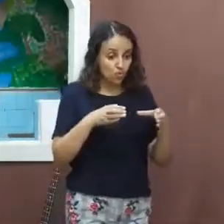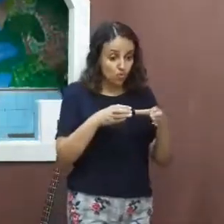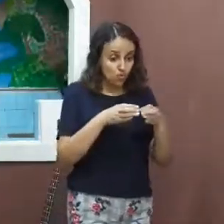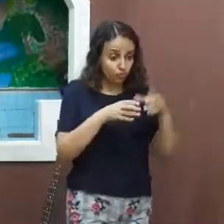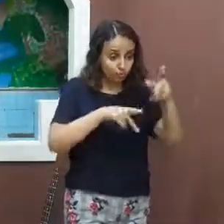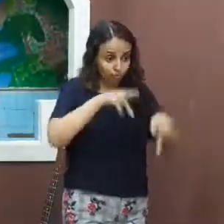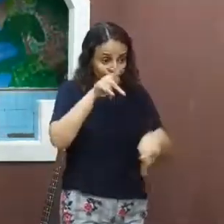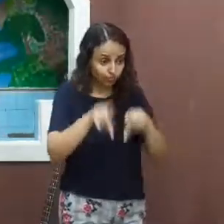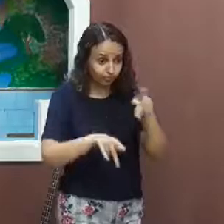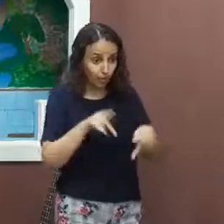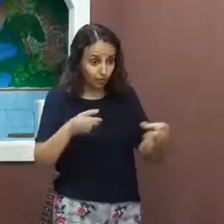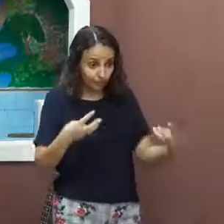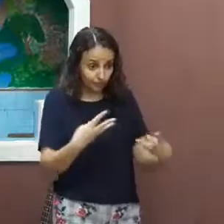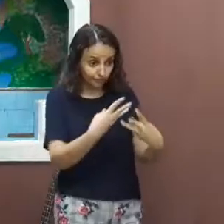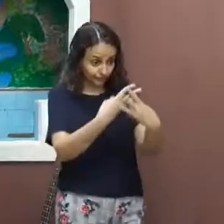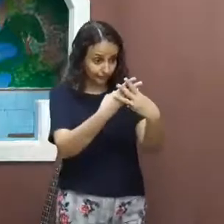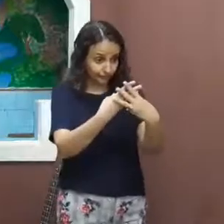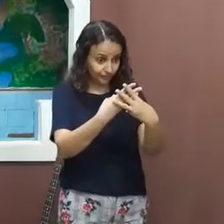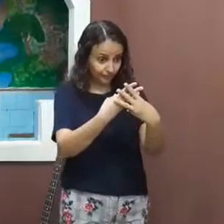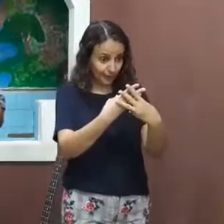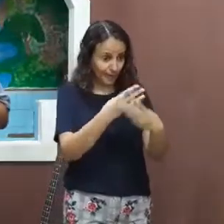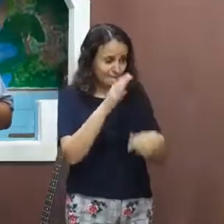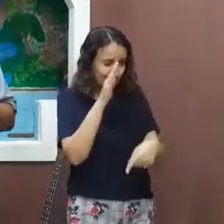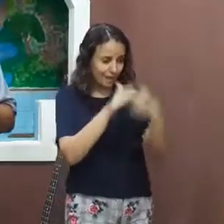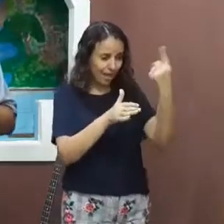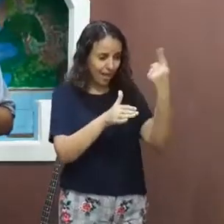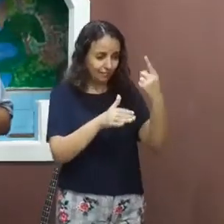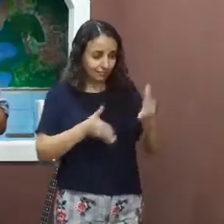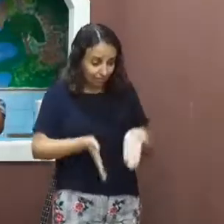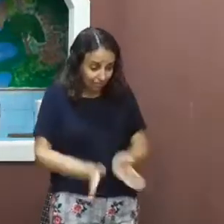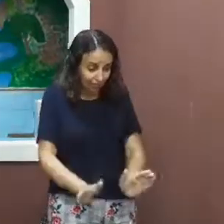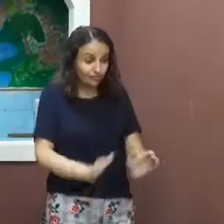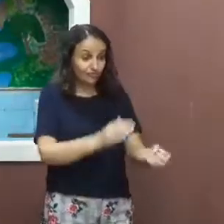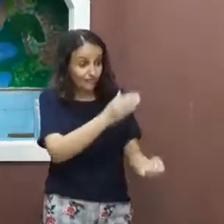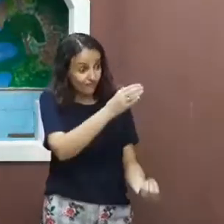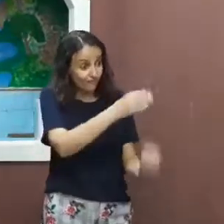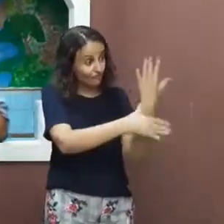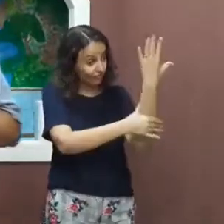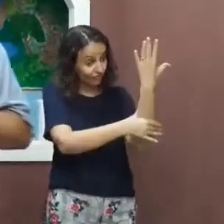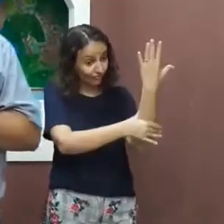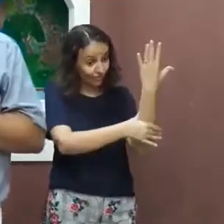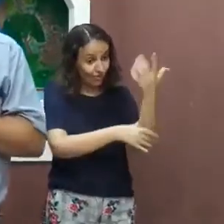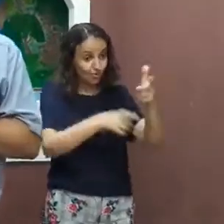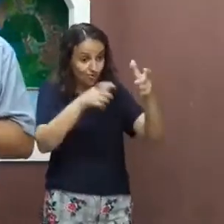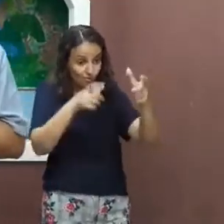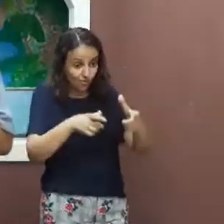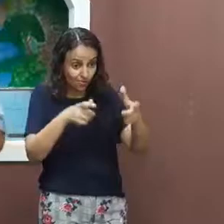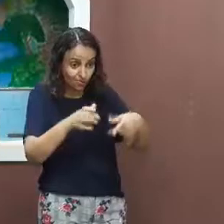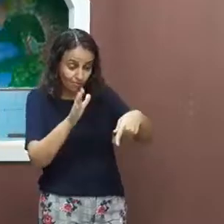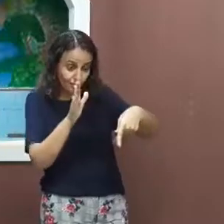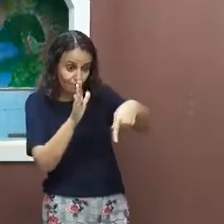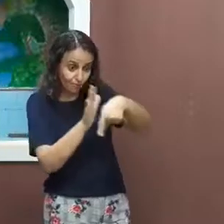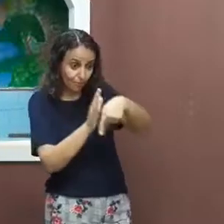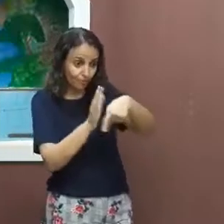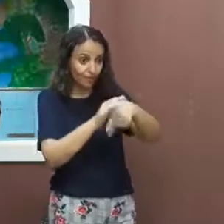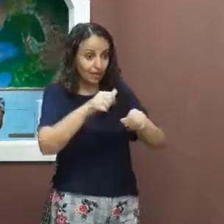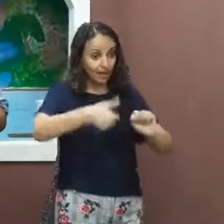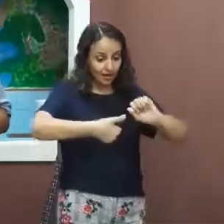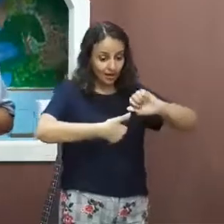esse povo, os primeiros judeus que fundaram uma sinagoga nas Américas, na